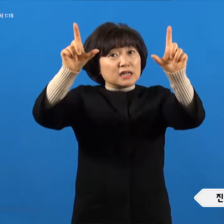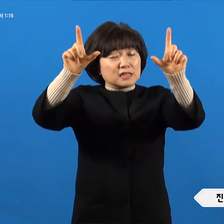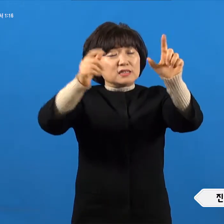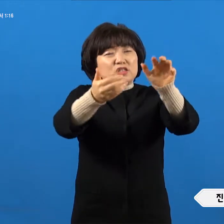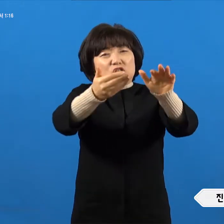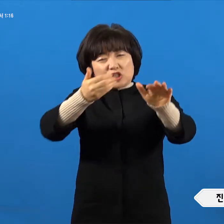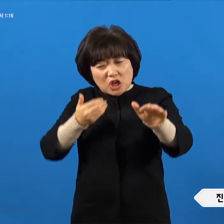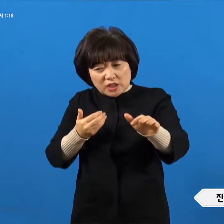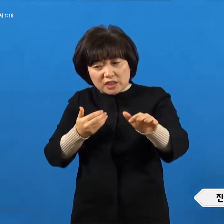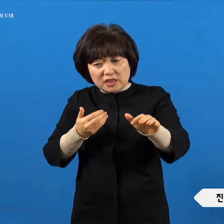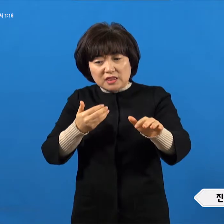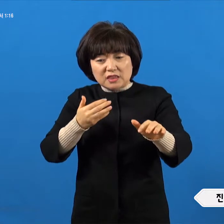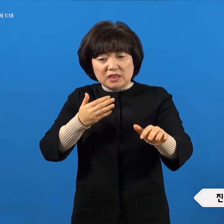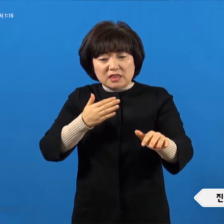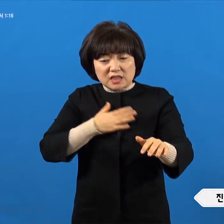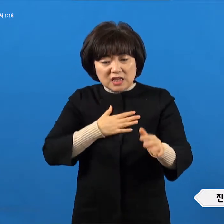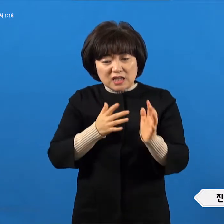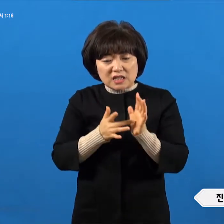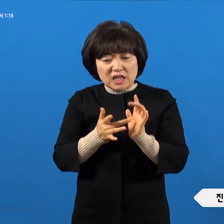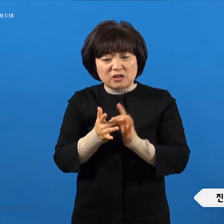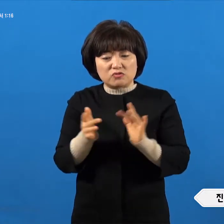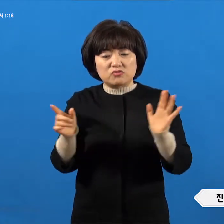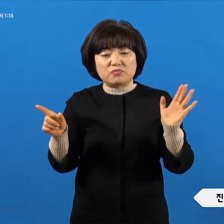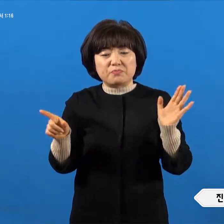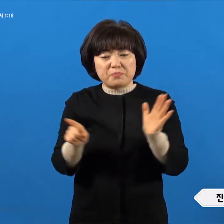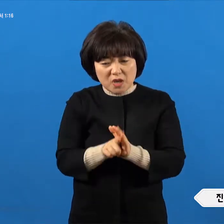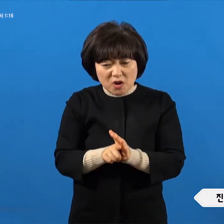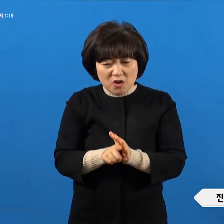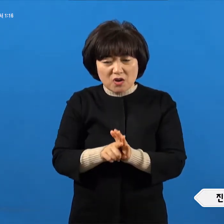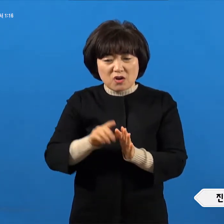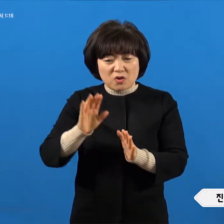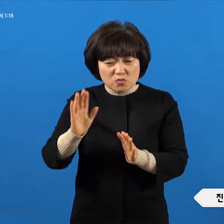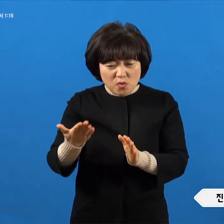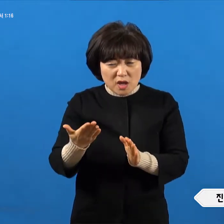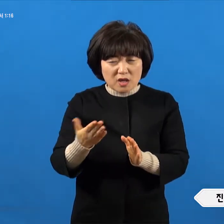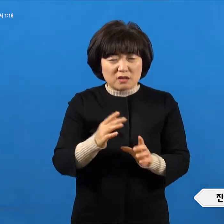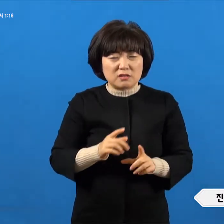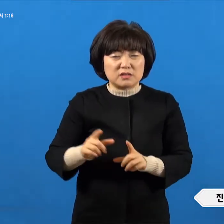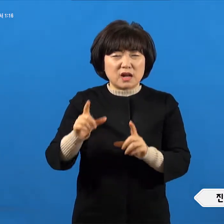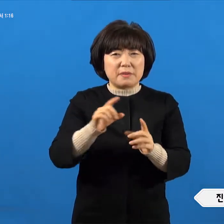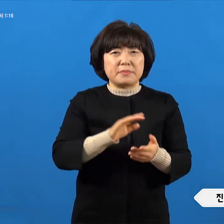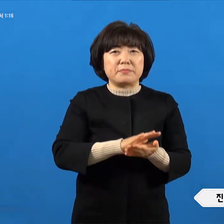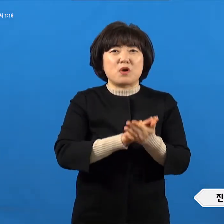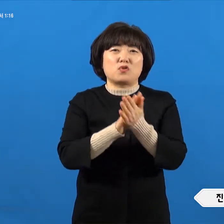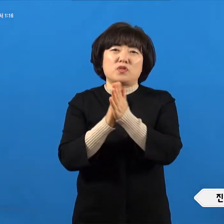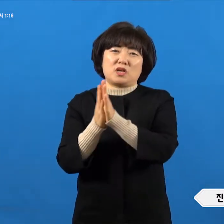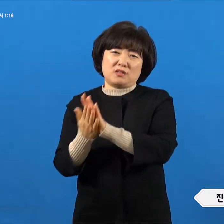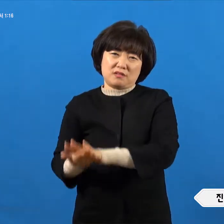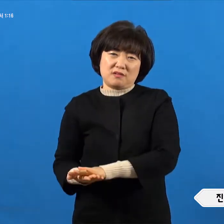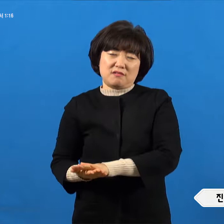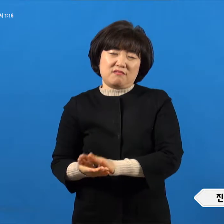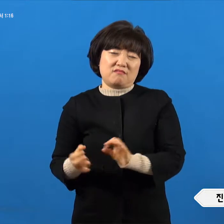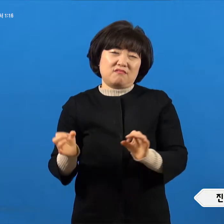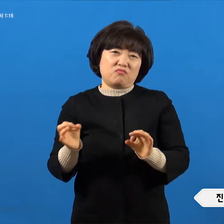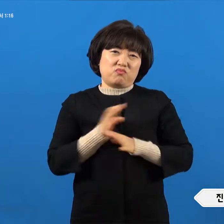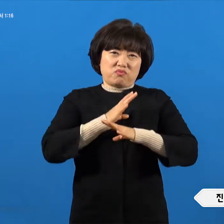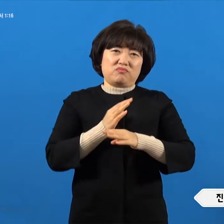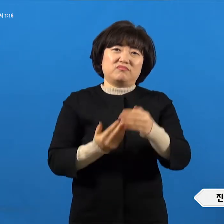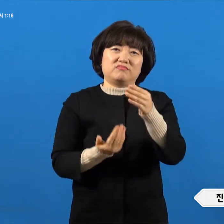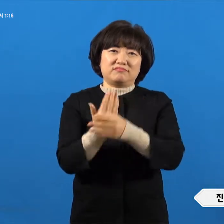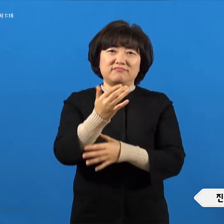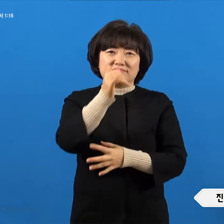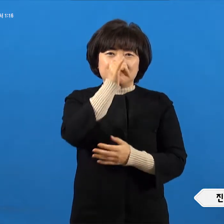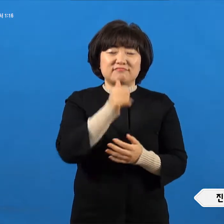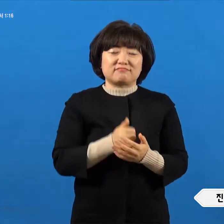있기까지 그들의 삶은 예수 그리스도를 영접하고 삶이 변화되는 놀라운 삶을 경험하게